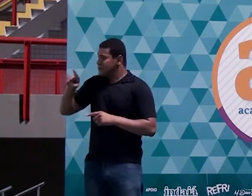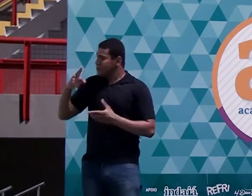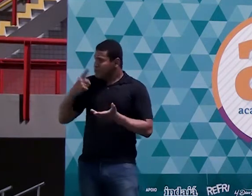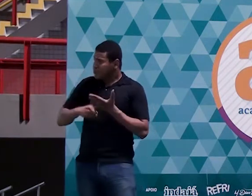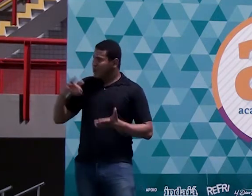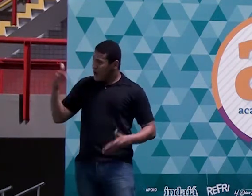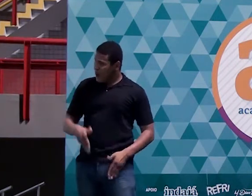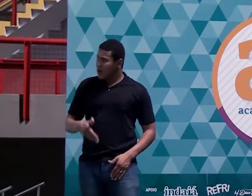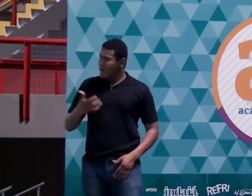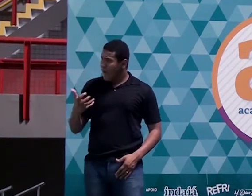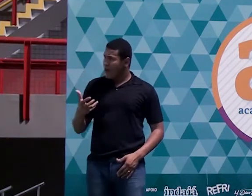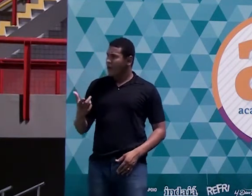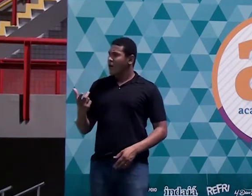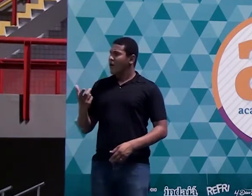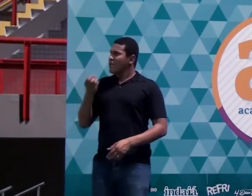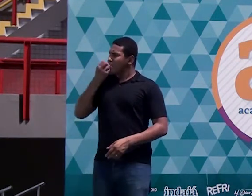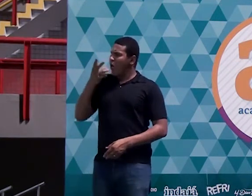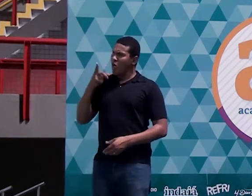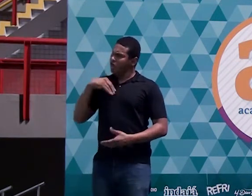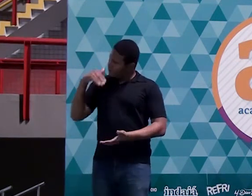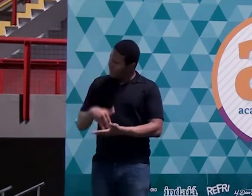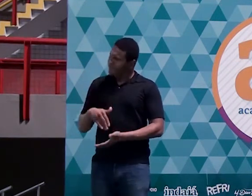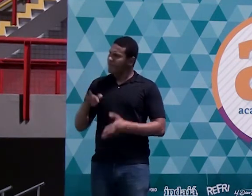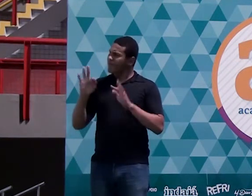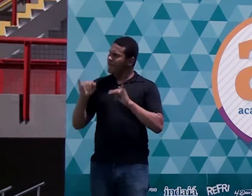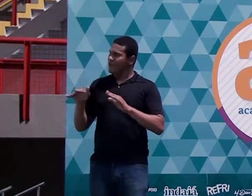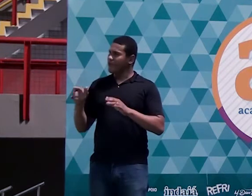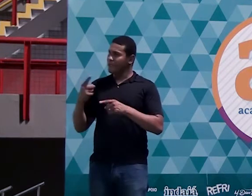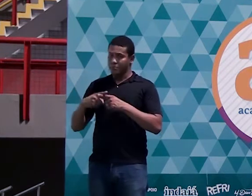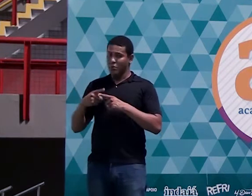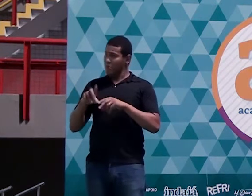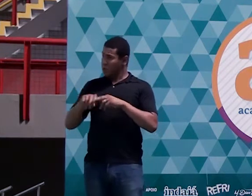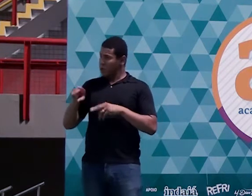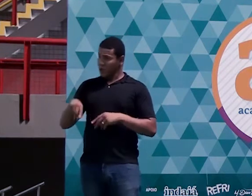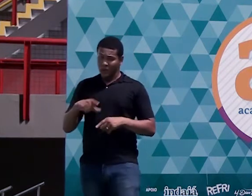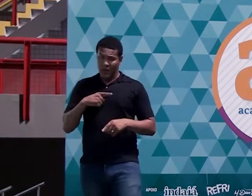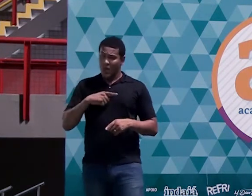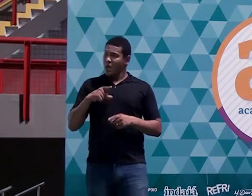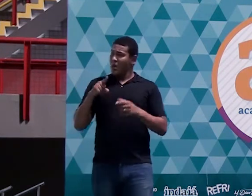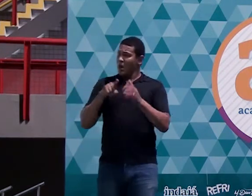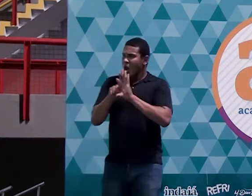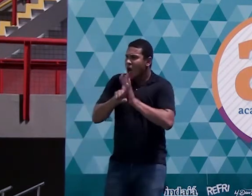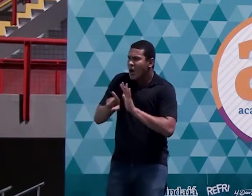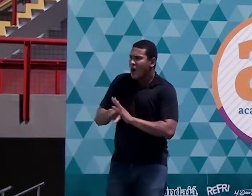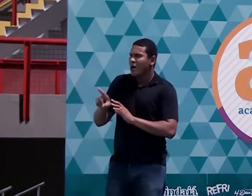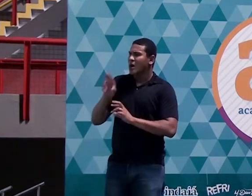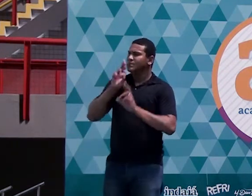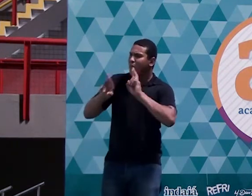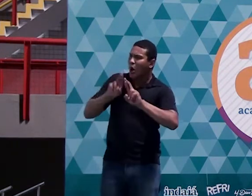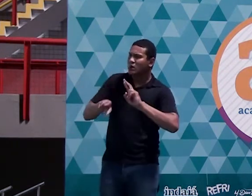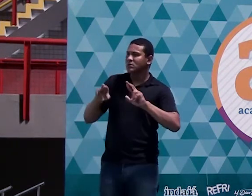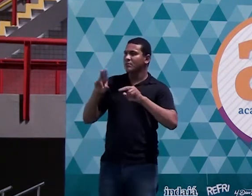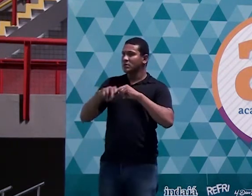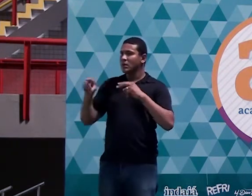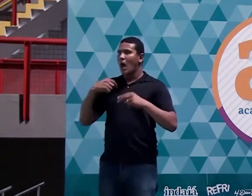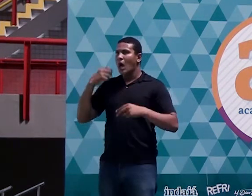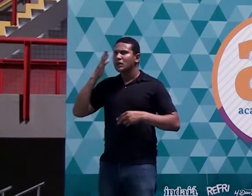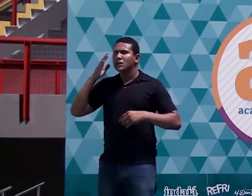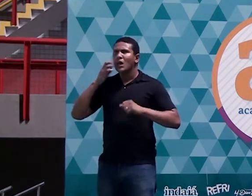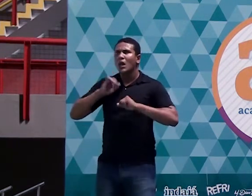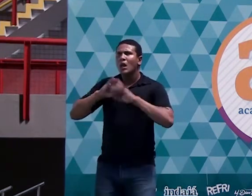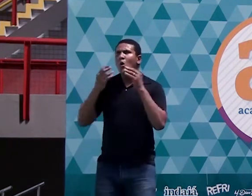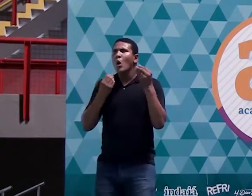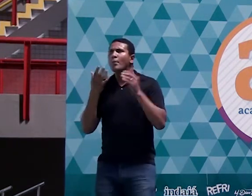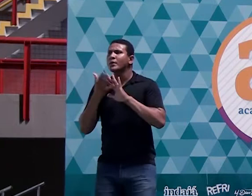diferença, tá? Porque geralmente no final a gente está resolvendo questão e a gente sabe que é onde a gente tem dificuldade, né? Entender o que é que o cara quer na